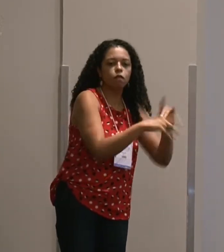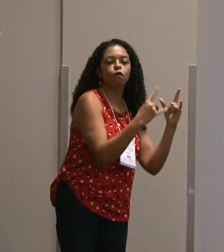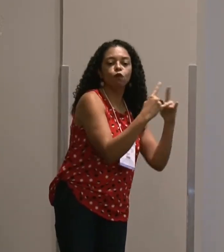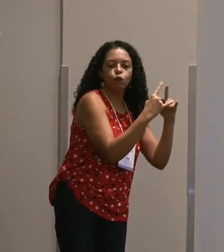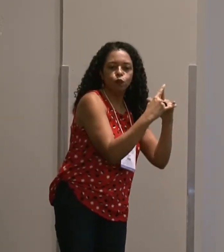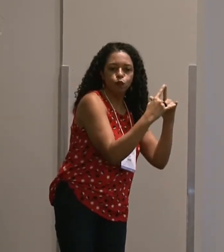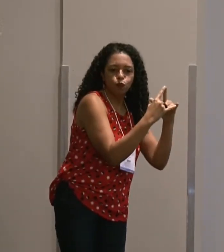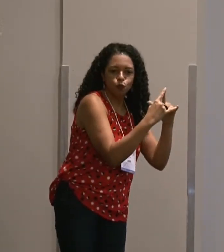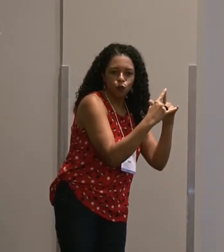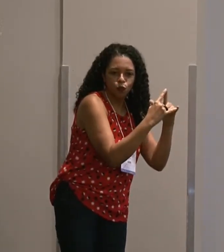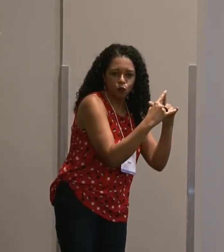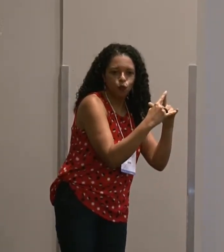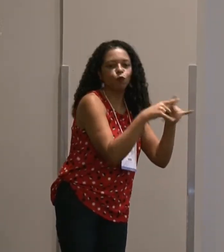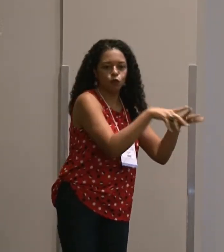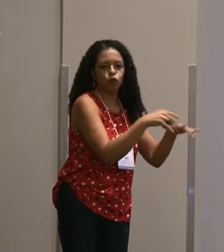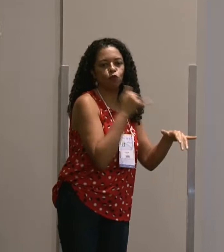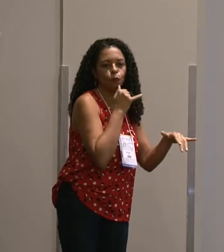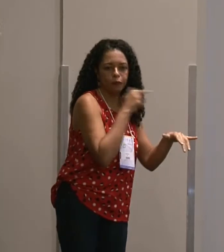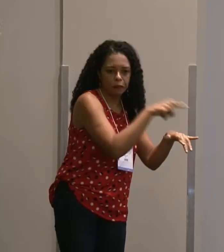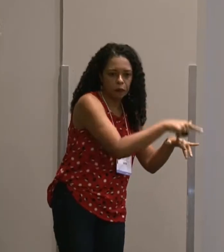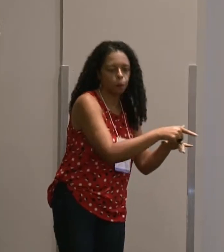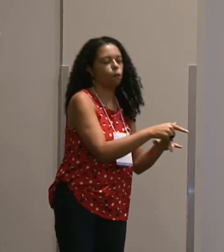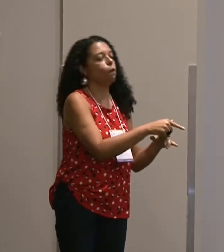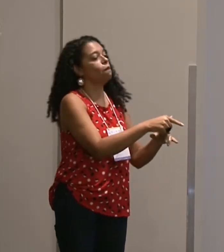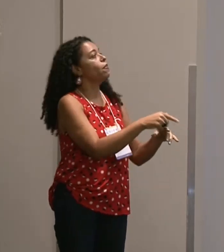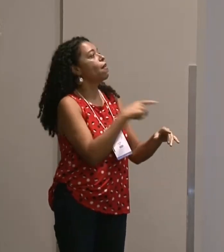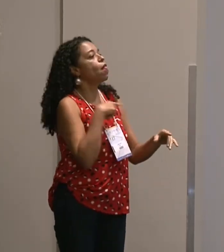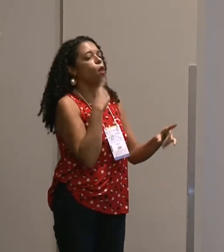E esse acervo do INES, por exemplo,